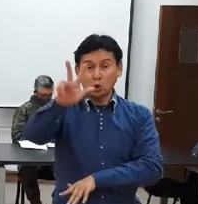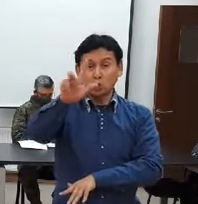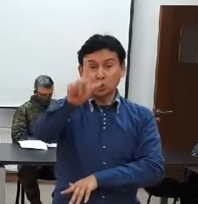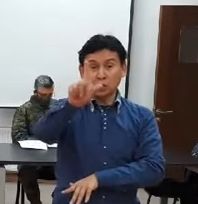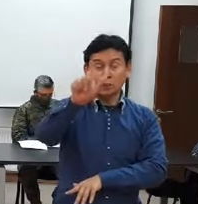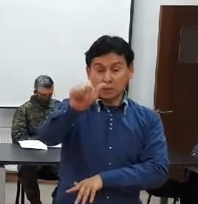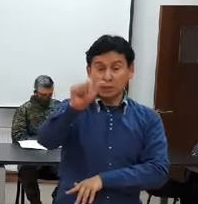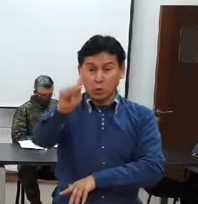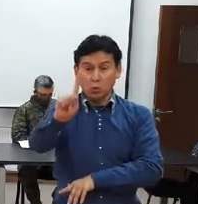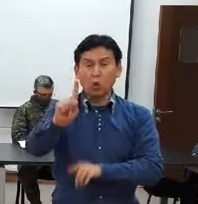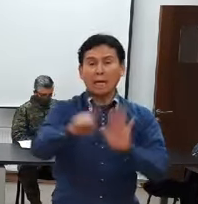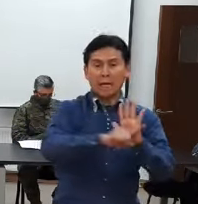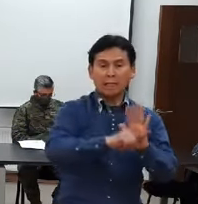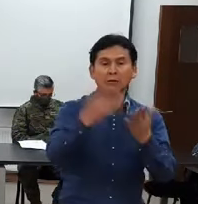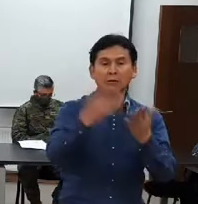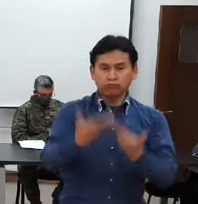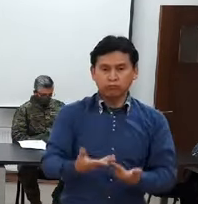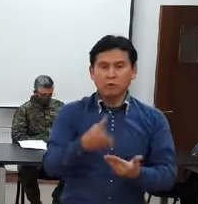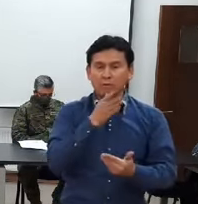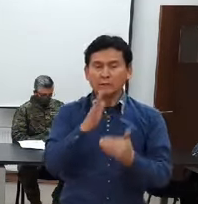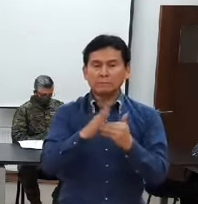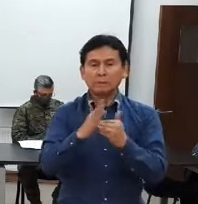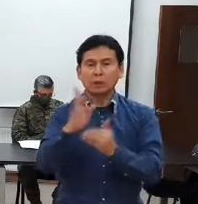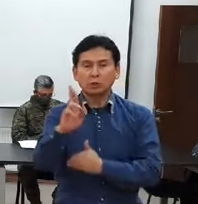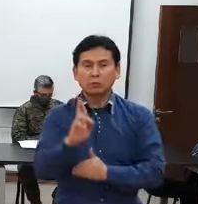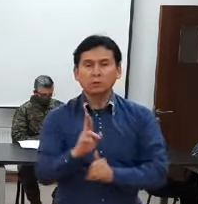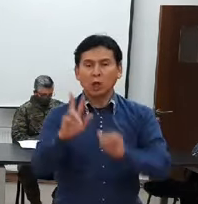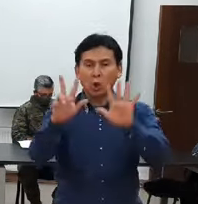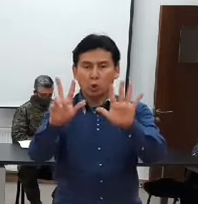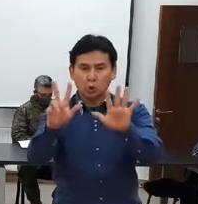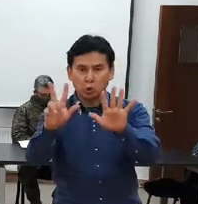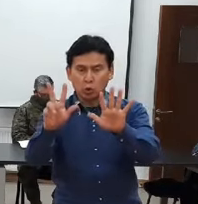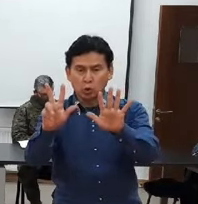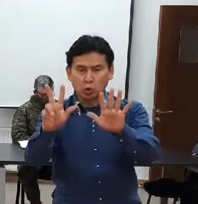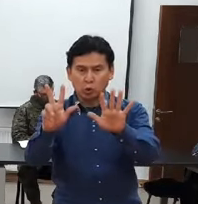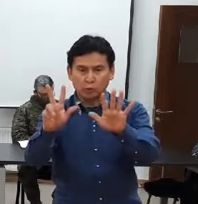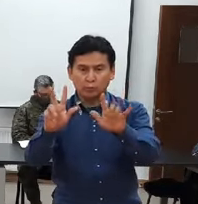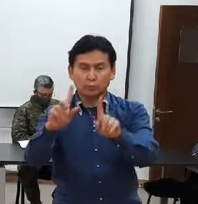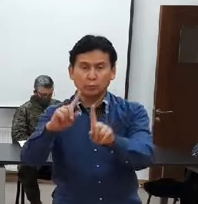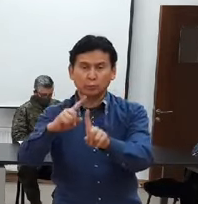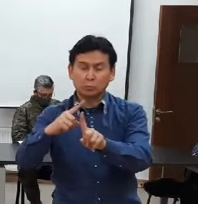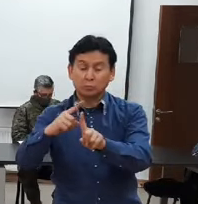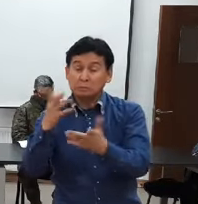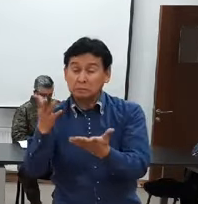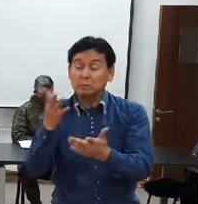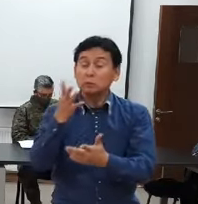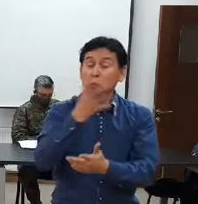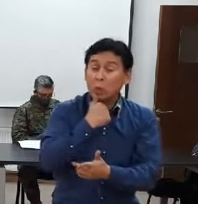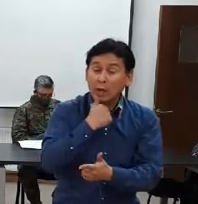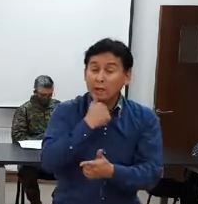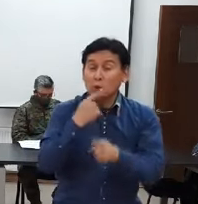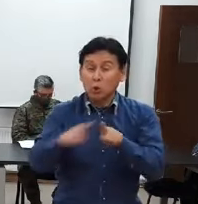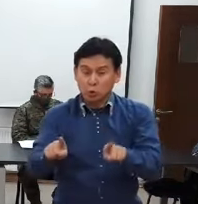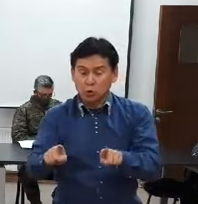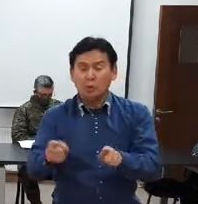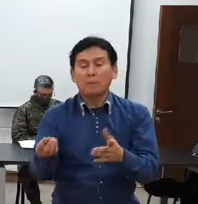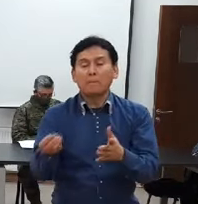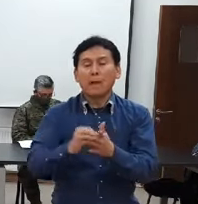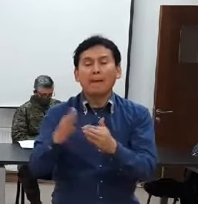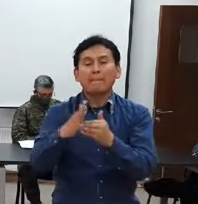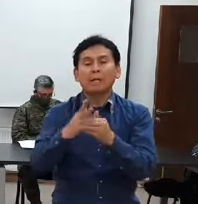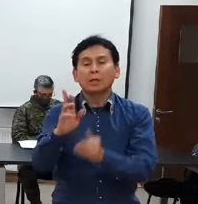han llegado negativas. Se mantienen solo 8 sospechas positivas sin mantener casos activos y estamos a la